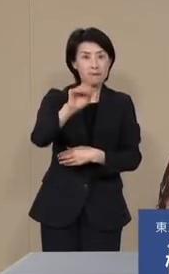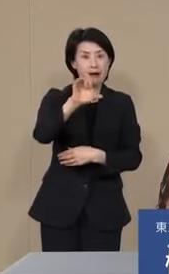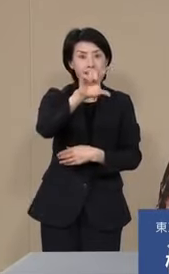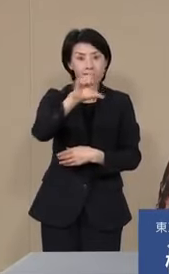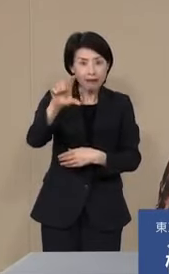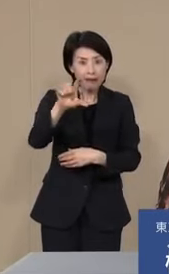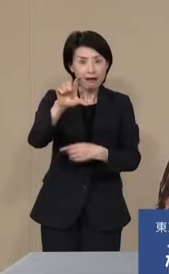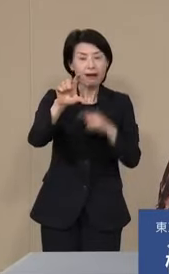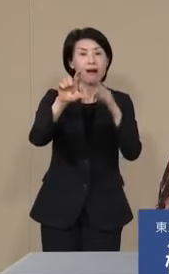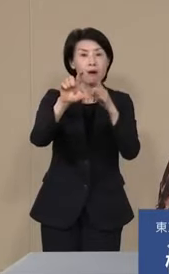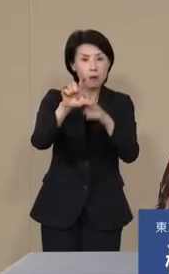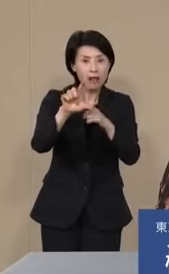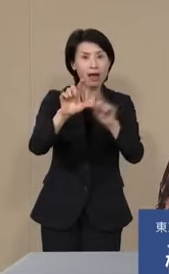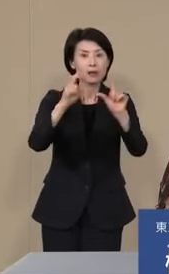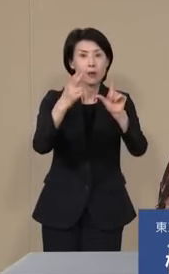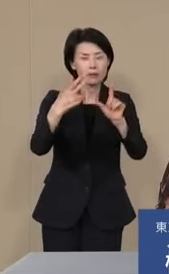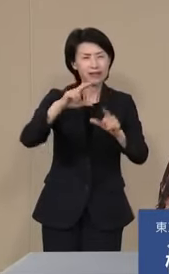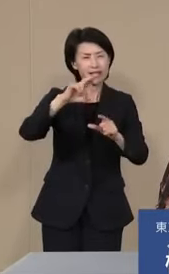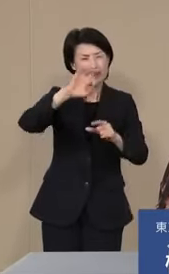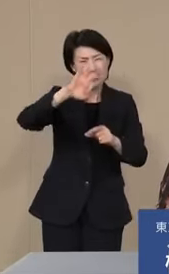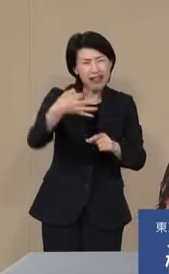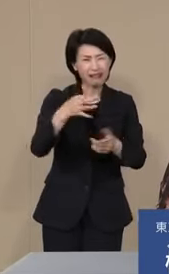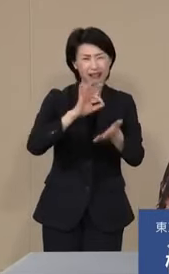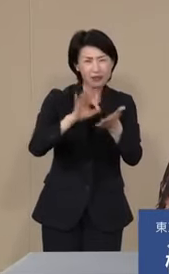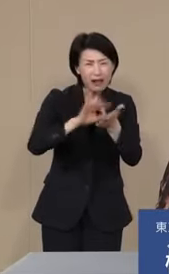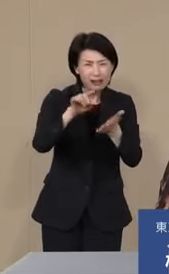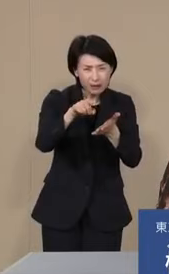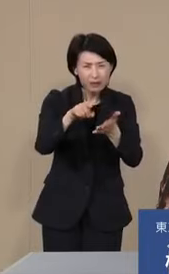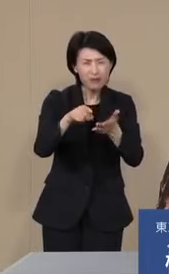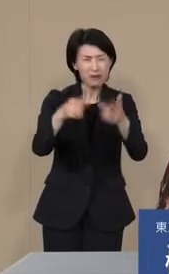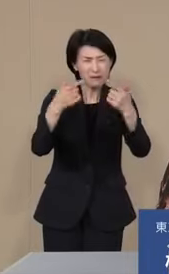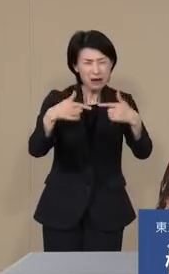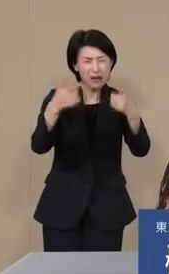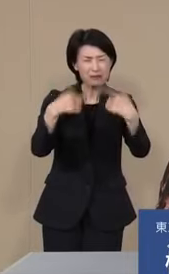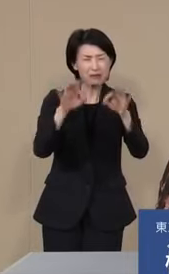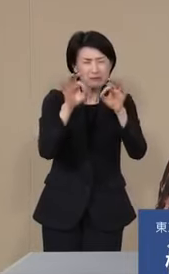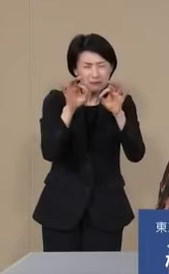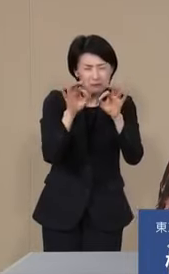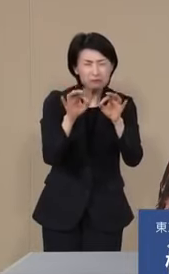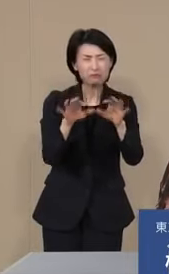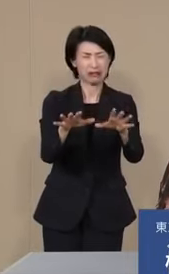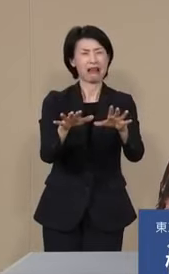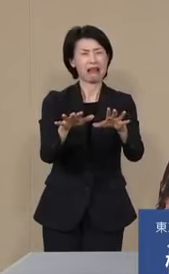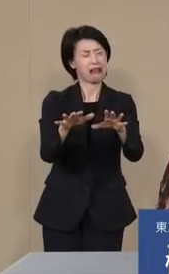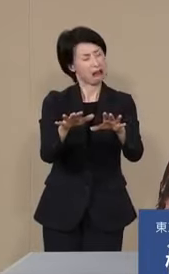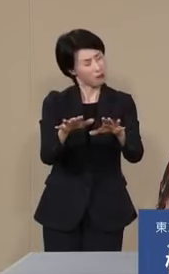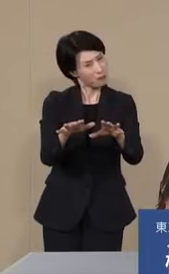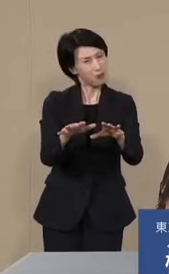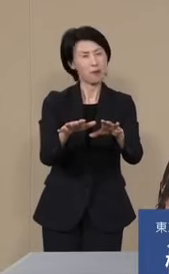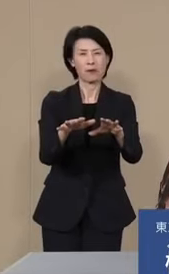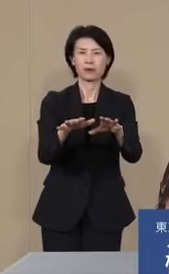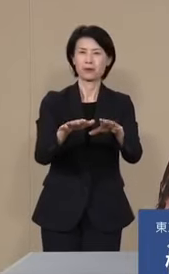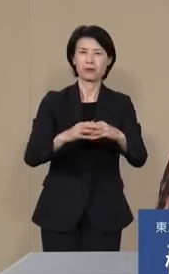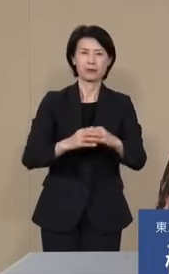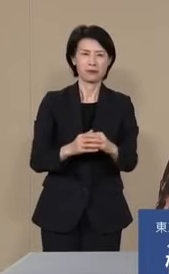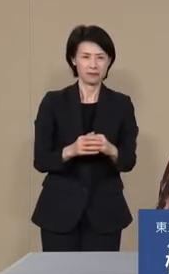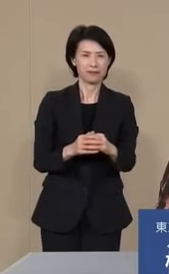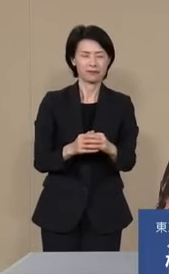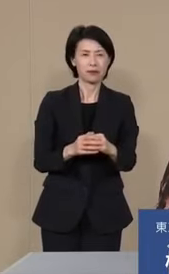からなんだぜ年間9億5000万円のの税金ぶっ込んで毎日毎日何やっとん